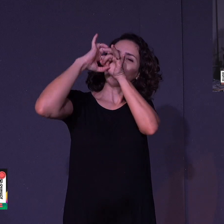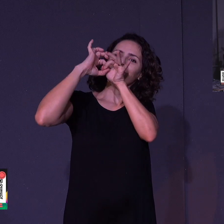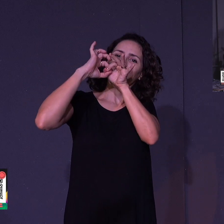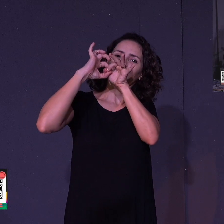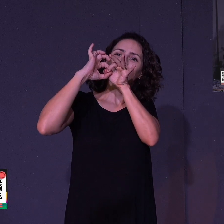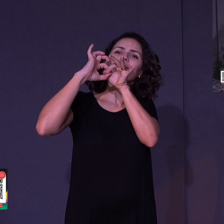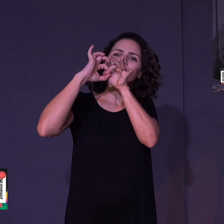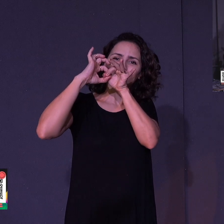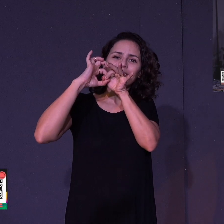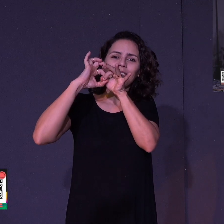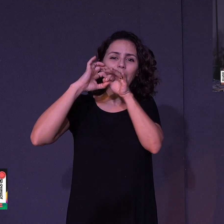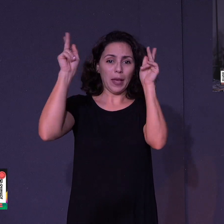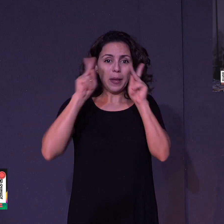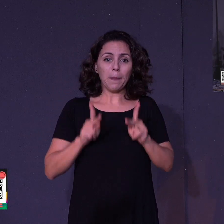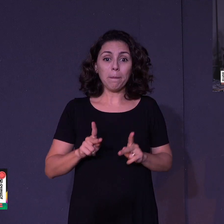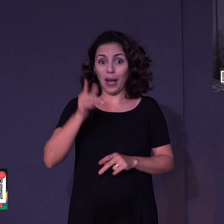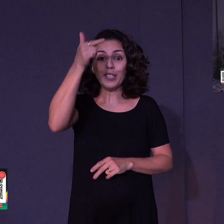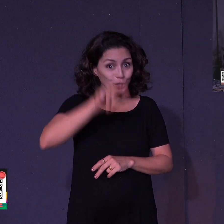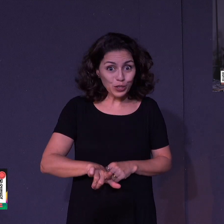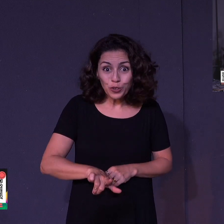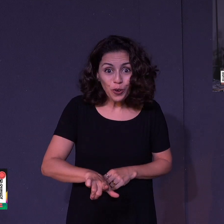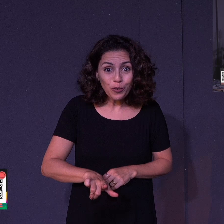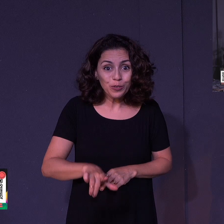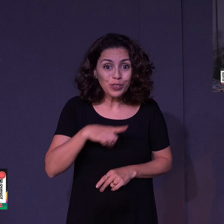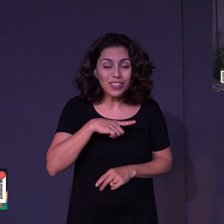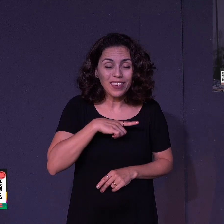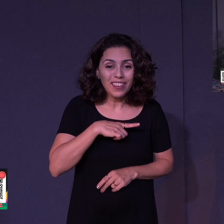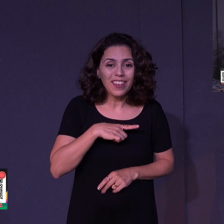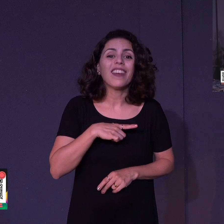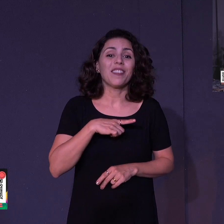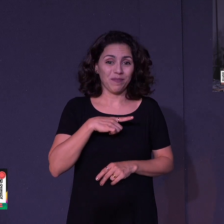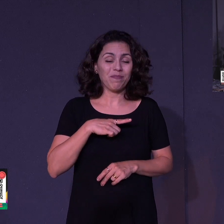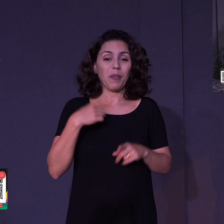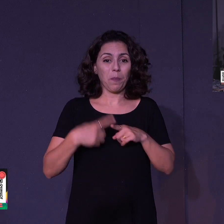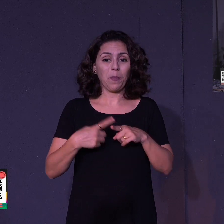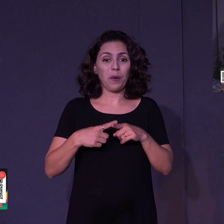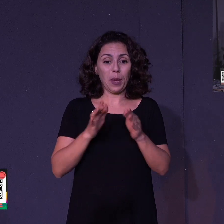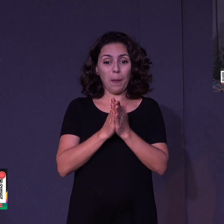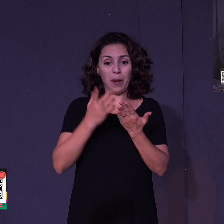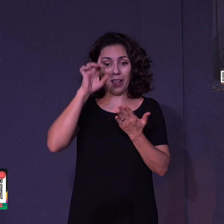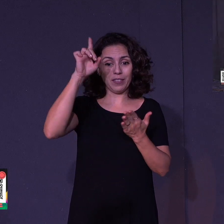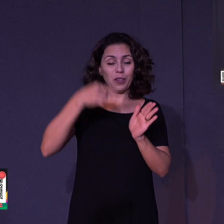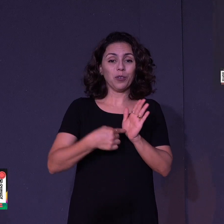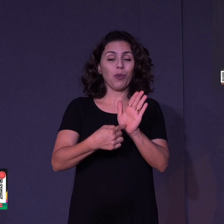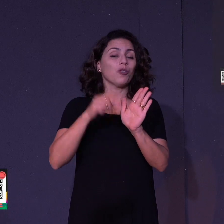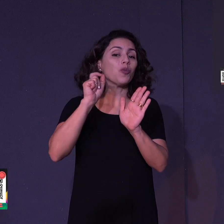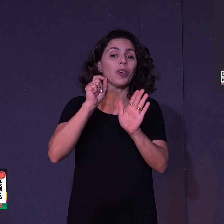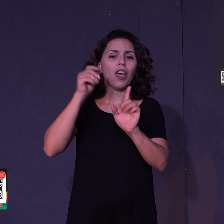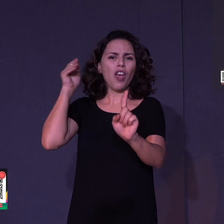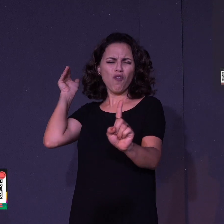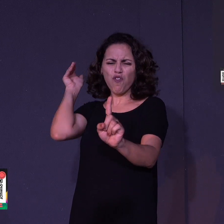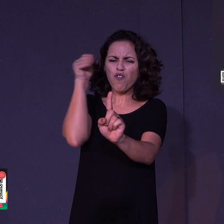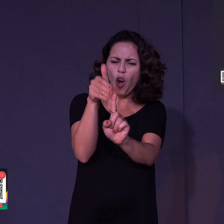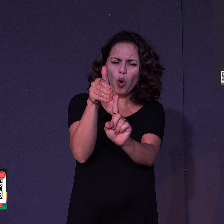voltássemos a ter paz. A palavra aponta para Jesus Cristo, e é isso que o mundo precisa. Não existe